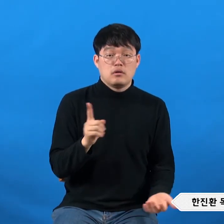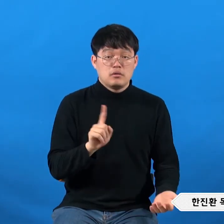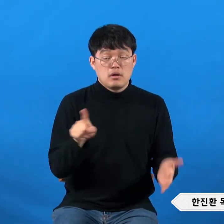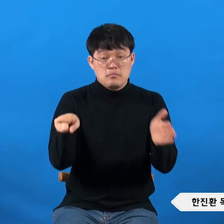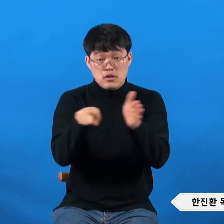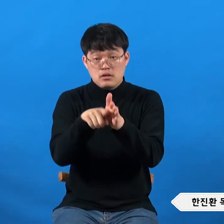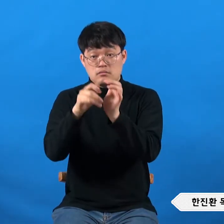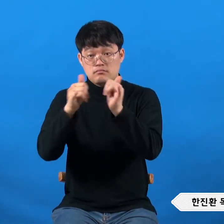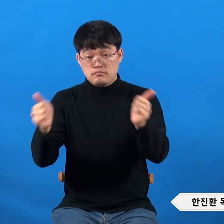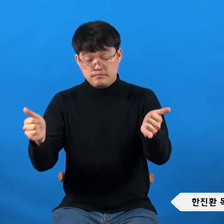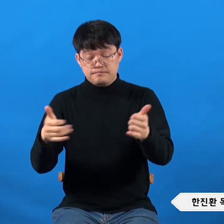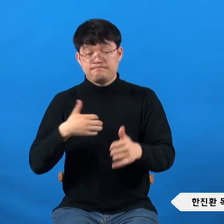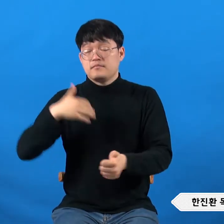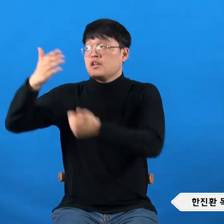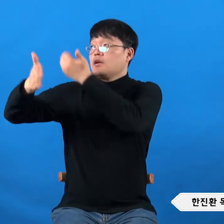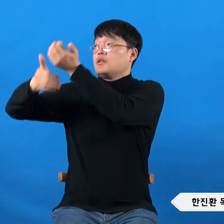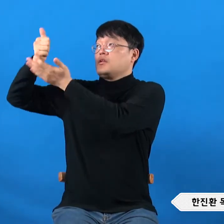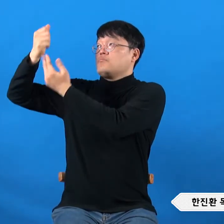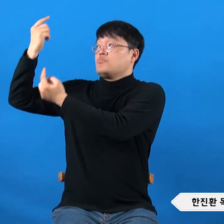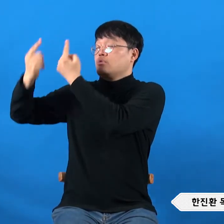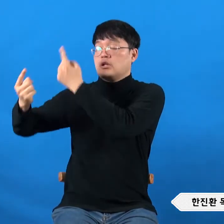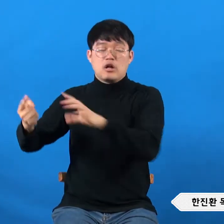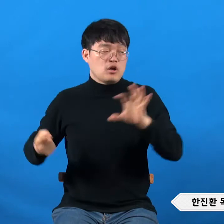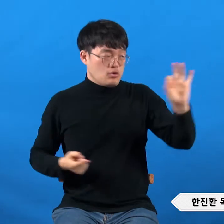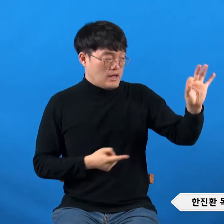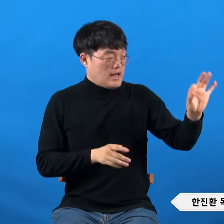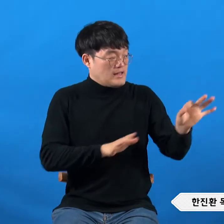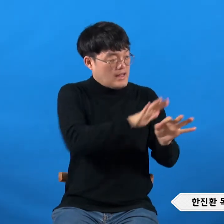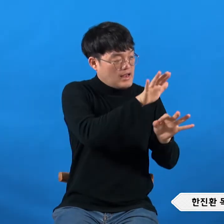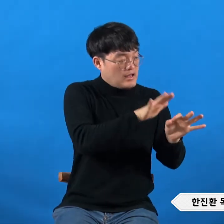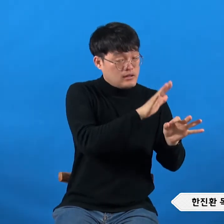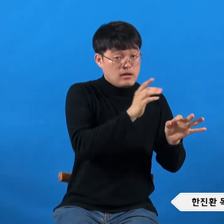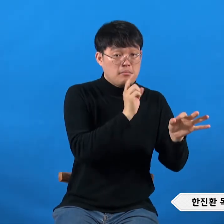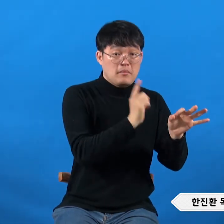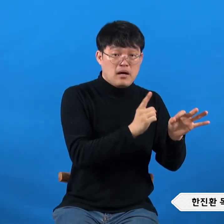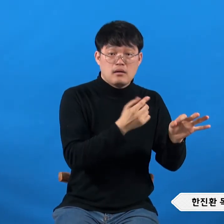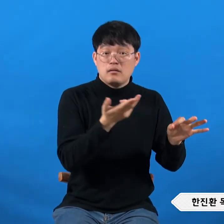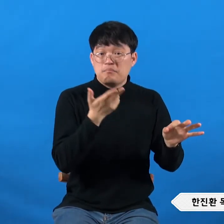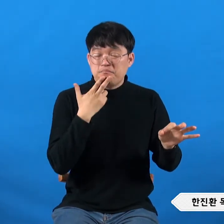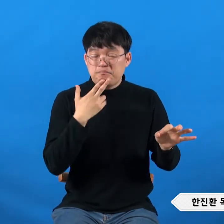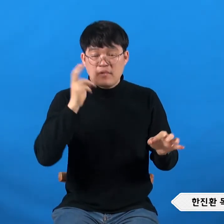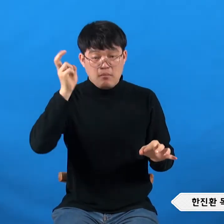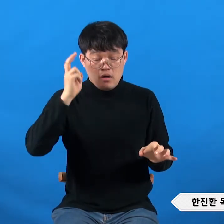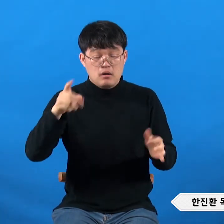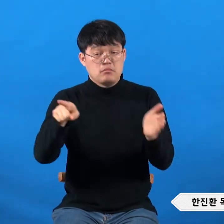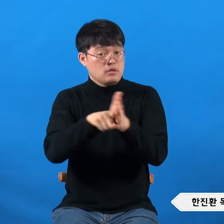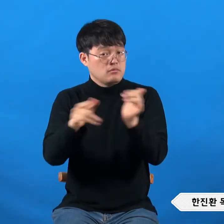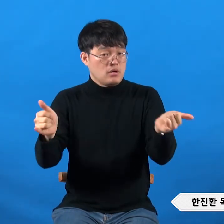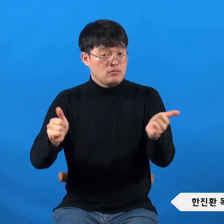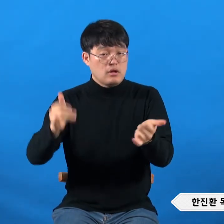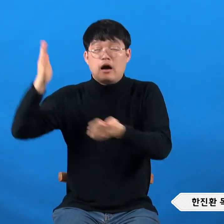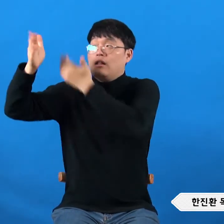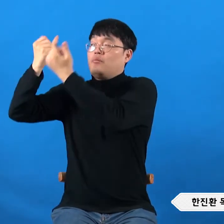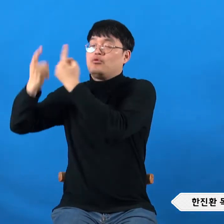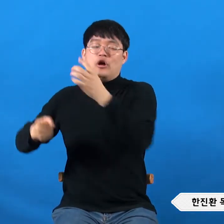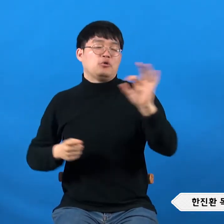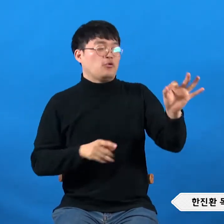아무도 신자라면 나는 하나님보다 돈을 더 사랑한다 그렇게 말하는 사람은 없습니다. 신자라면